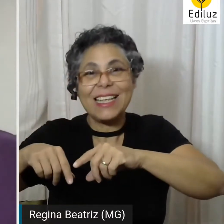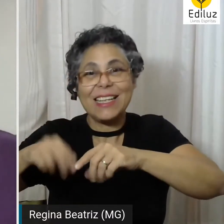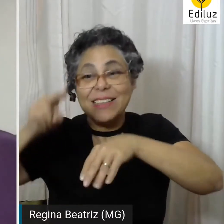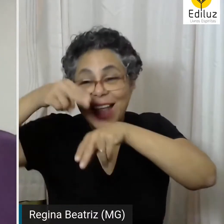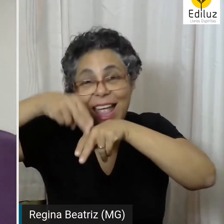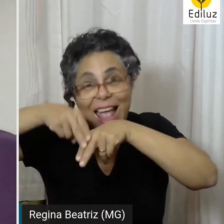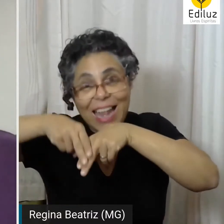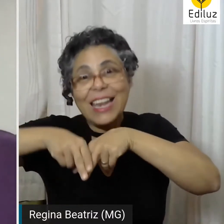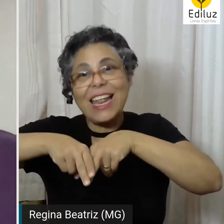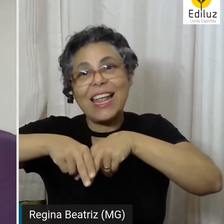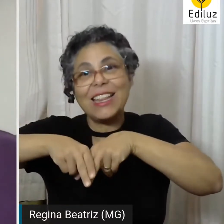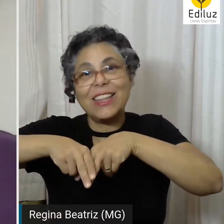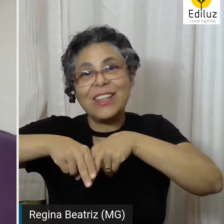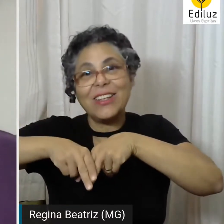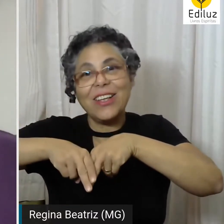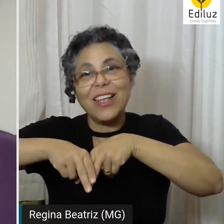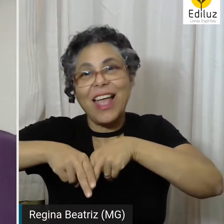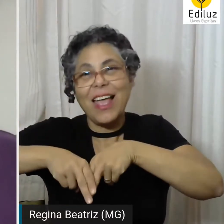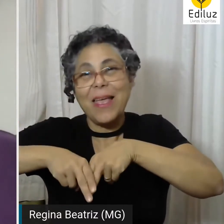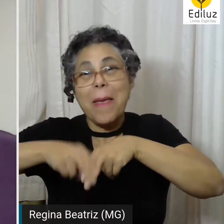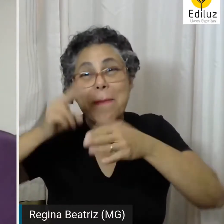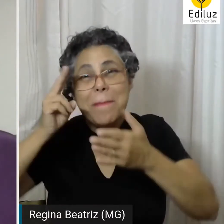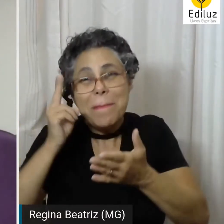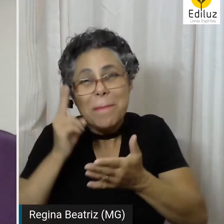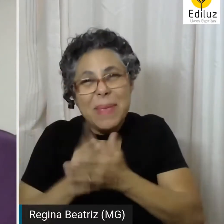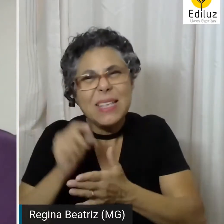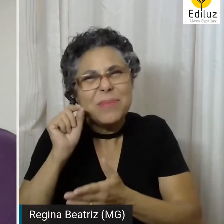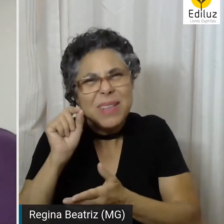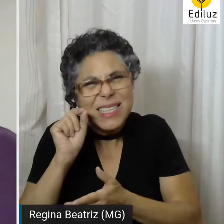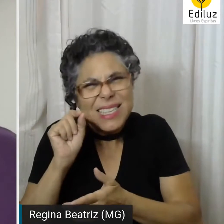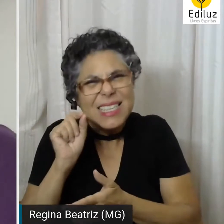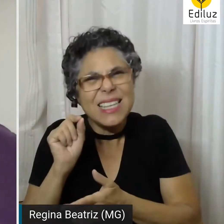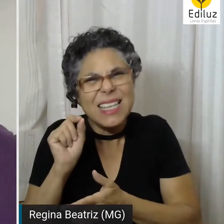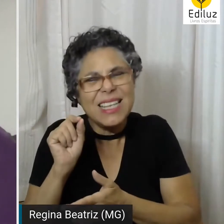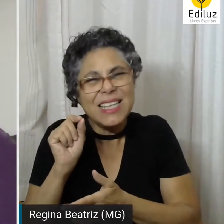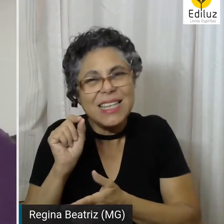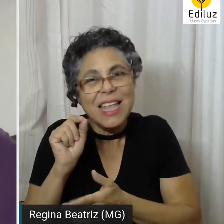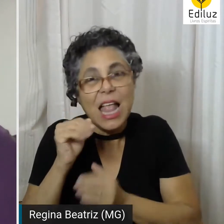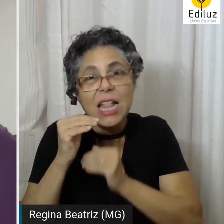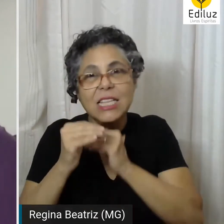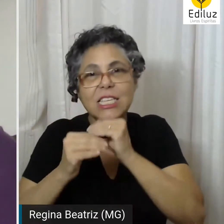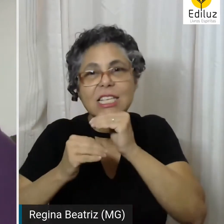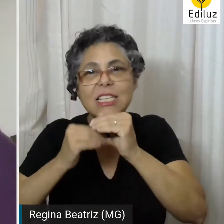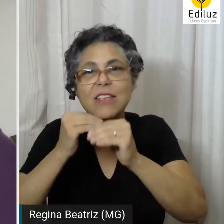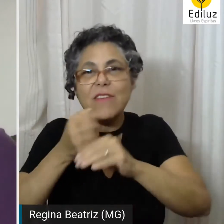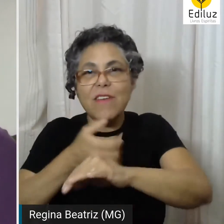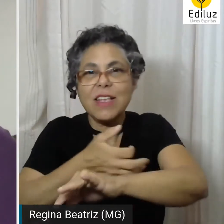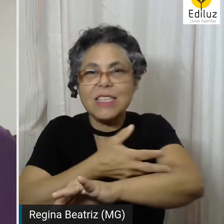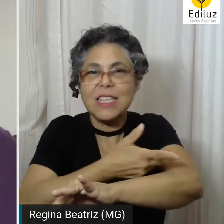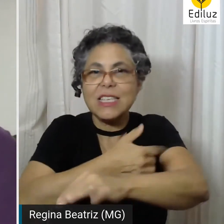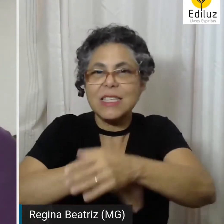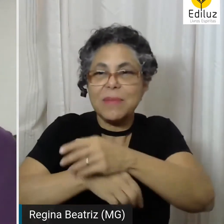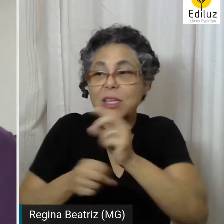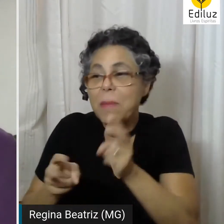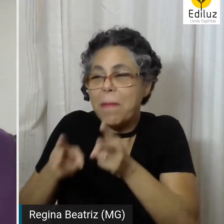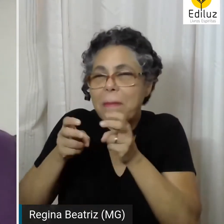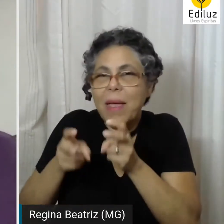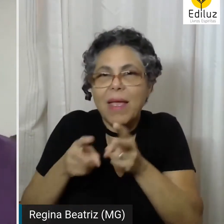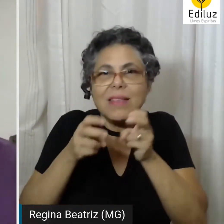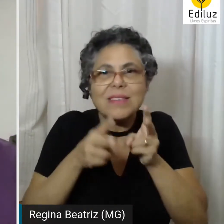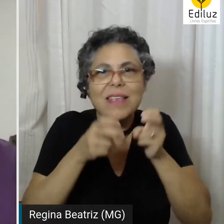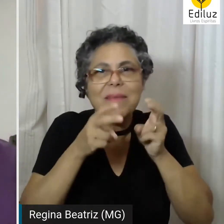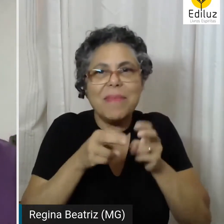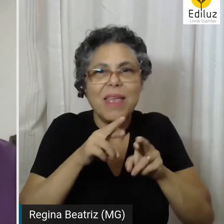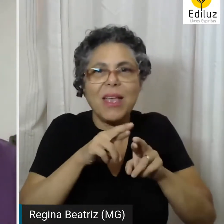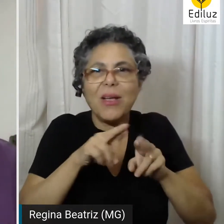encarnado, ainda assim desenvolvia a sensibilidade de perceber o que não